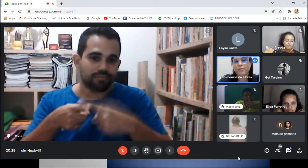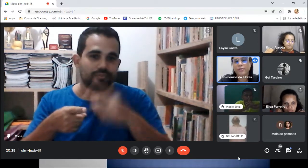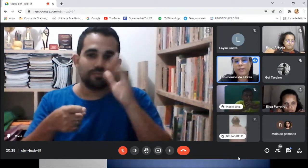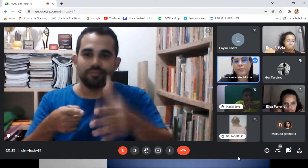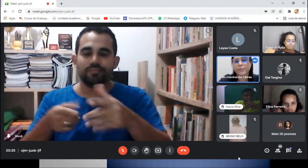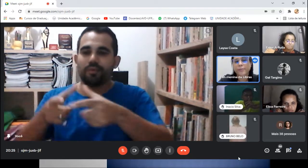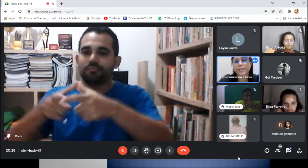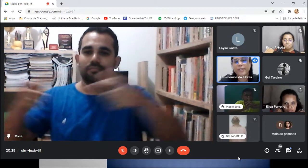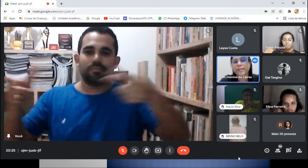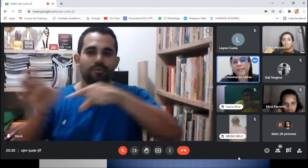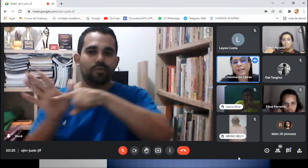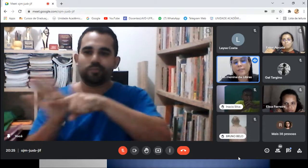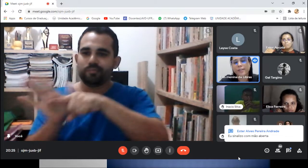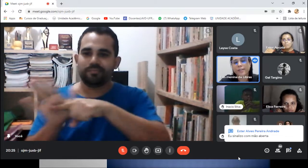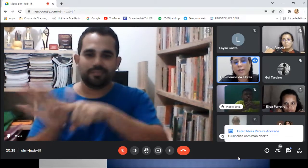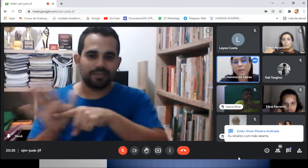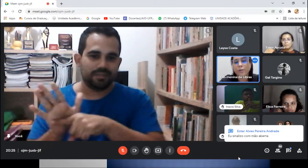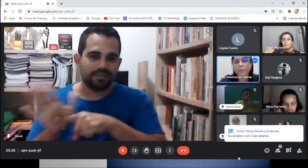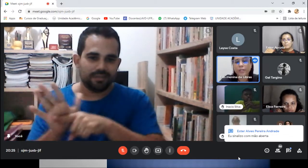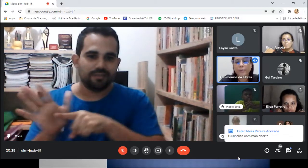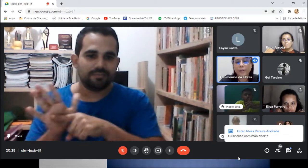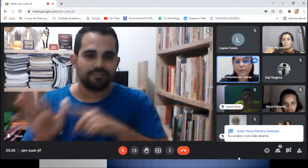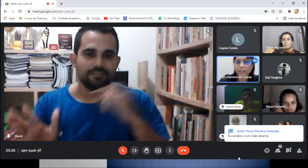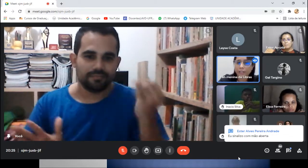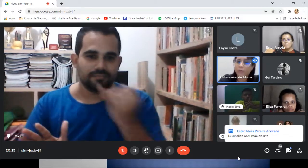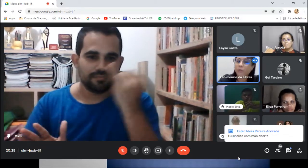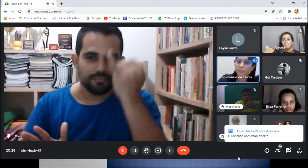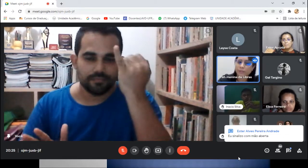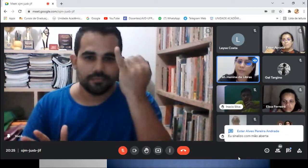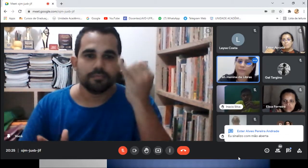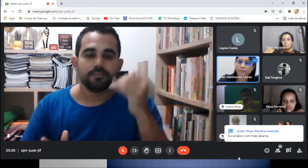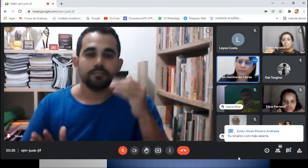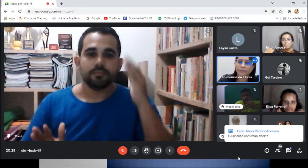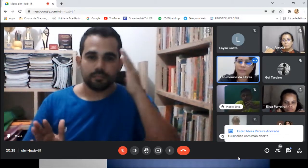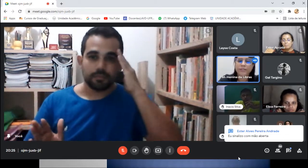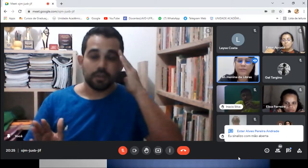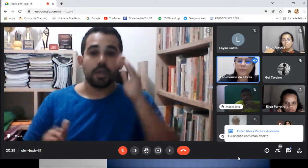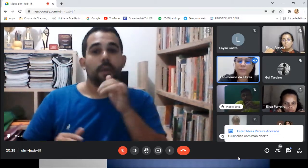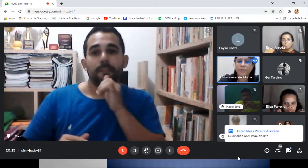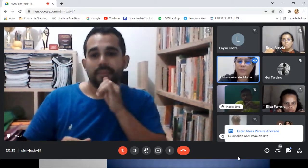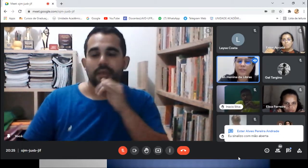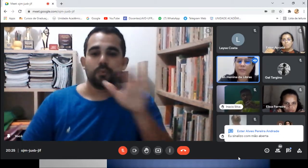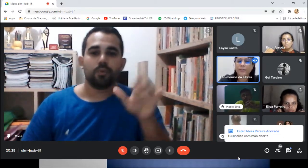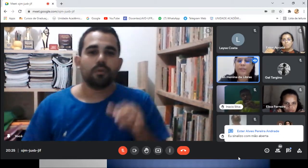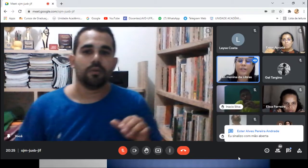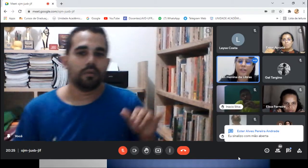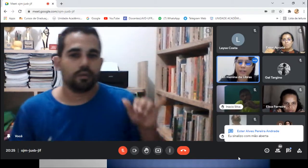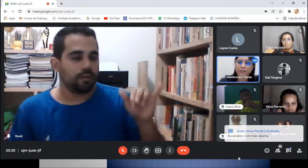dicionários, porque a pesquisa, ela visa o que a maioria usa. E isso é importante a gente também